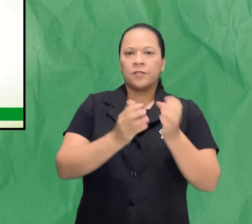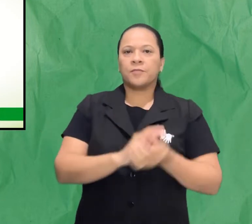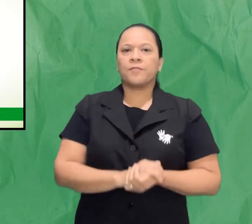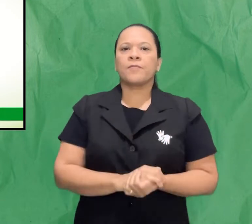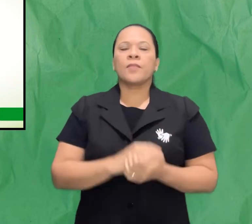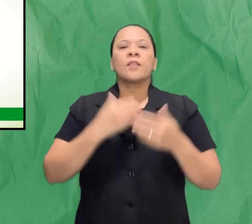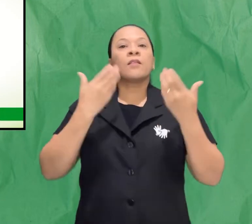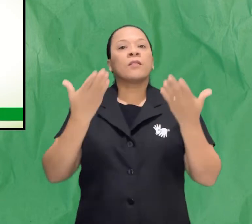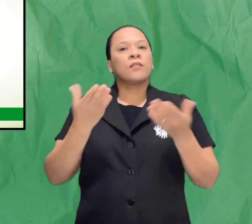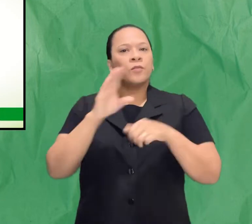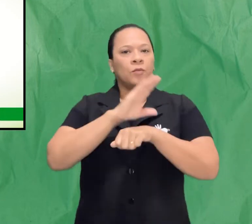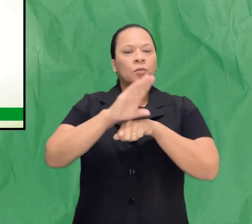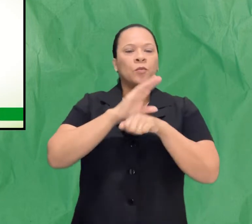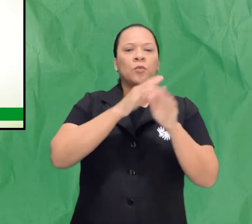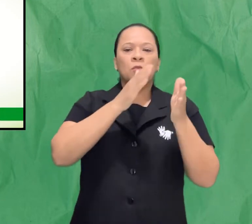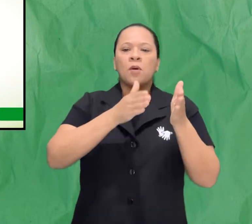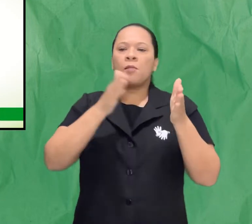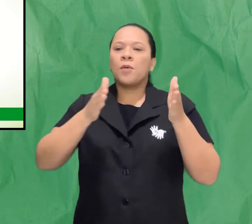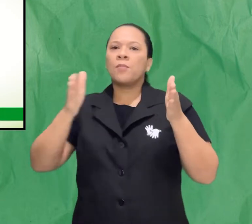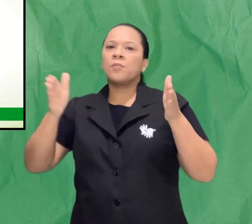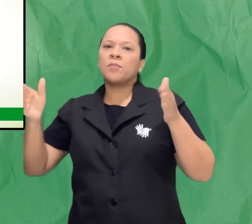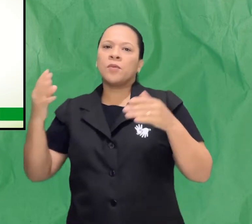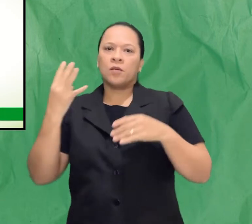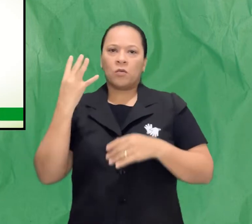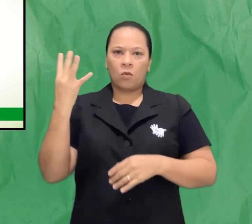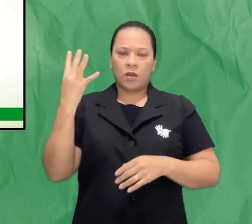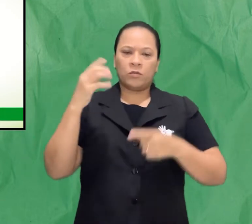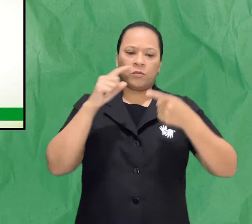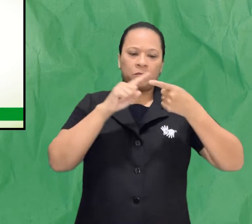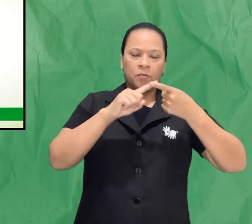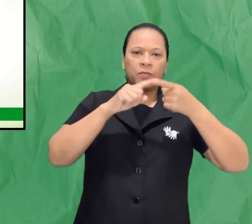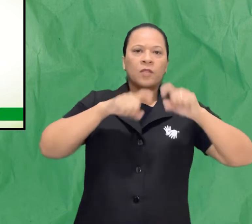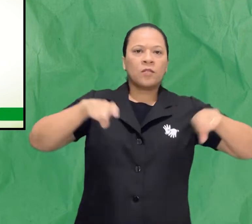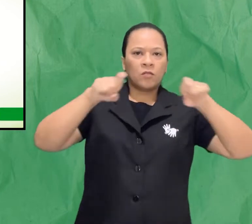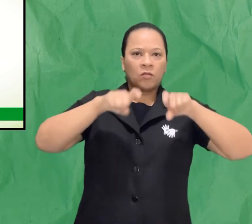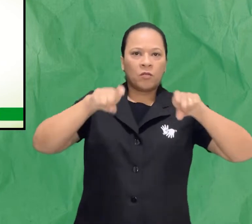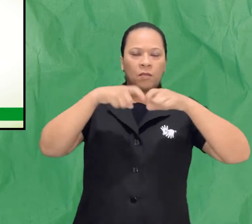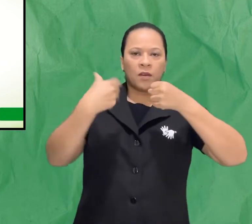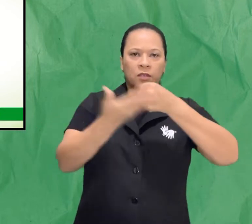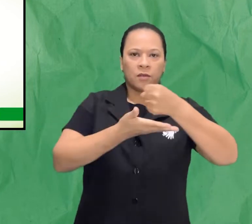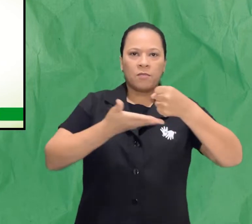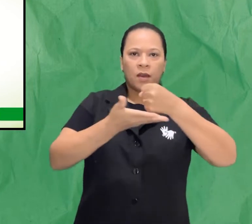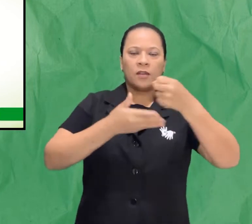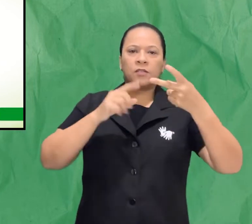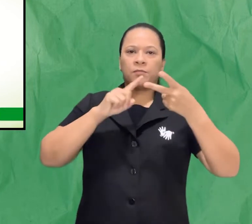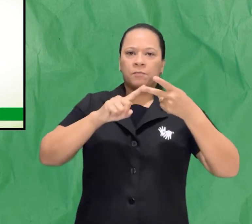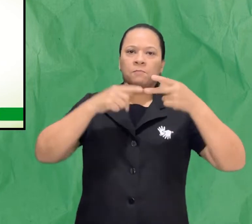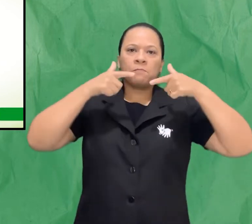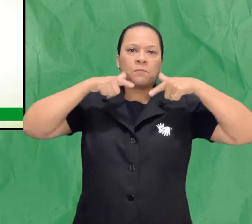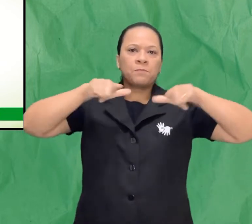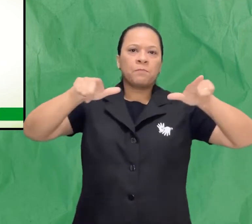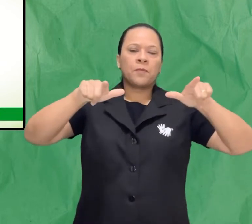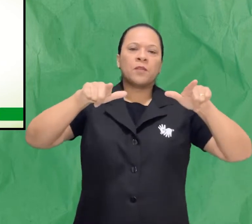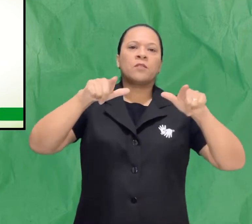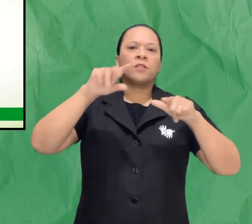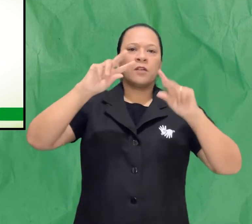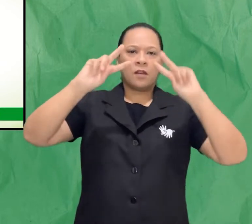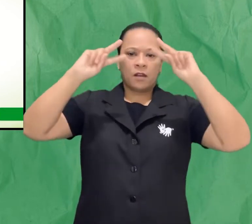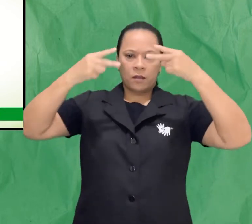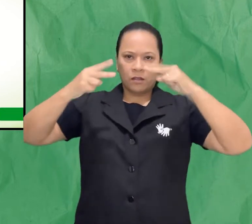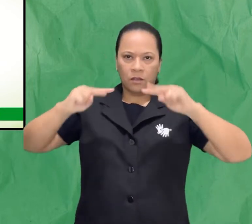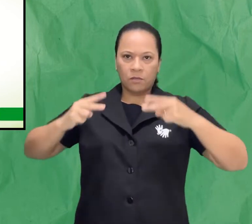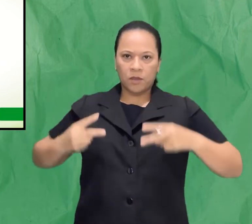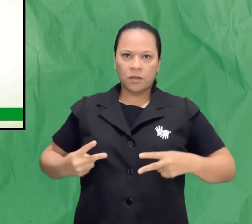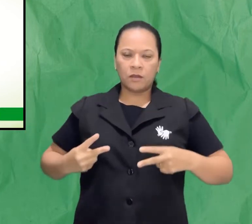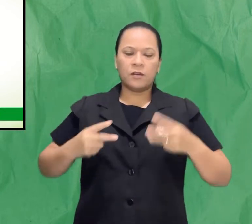Então este curso ele tem 4 módulos, que é Informática Básica, a linguagem de marcação